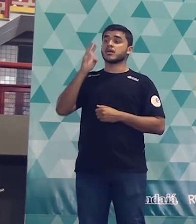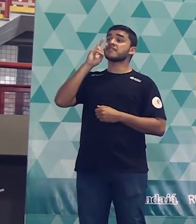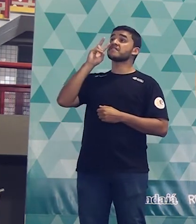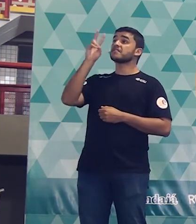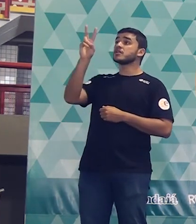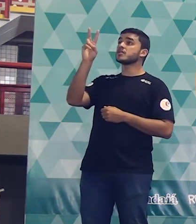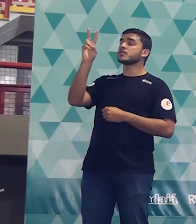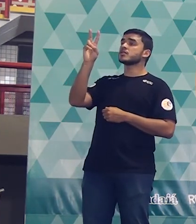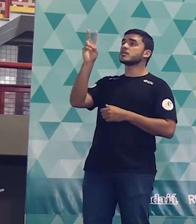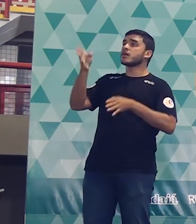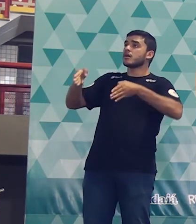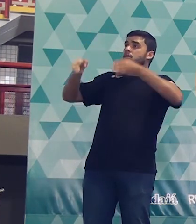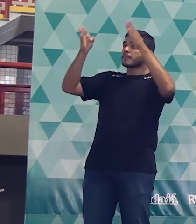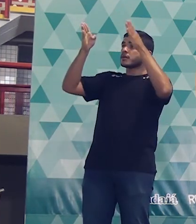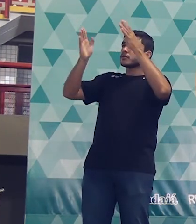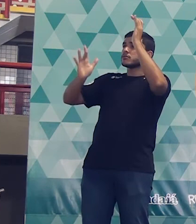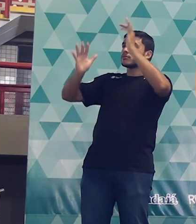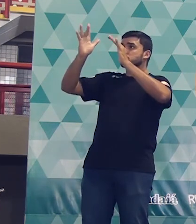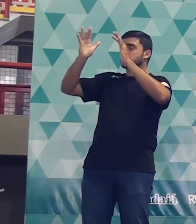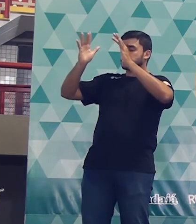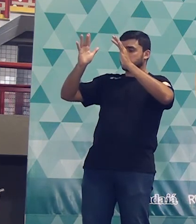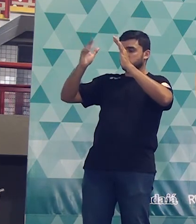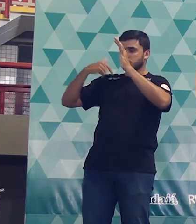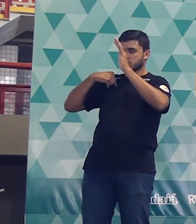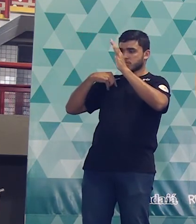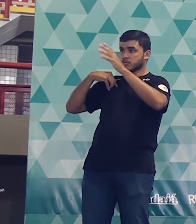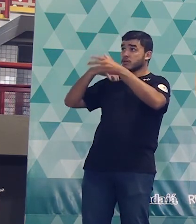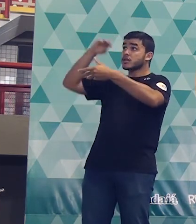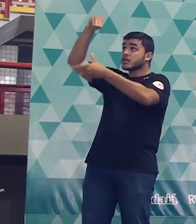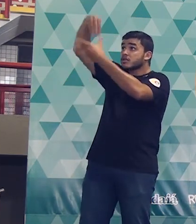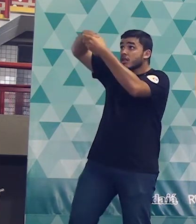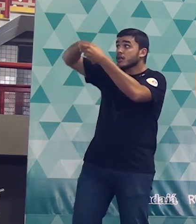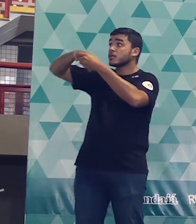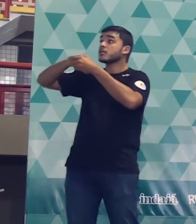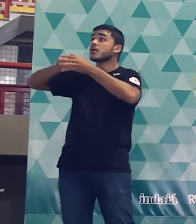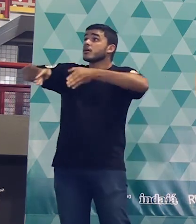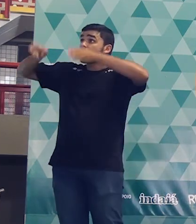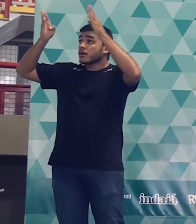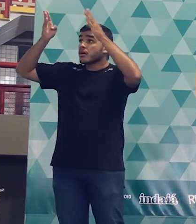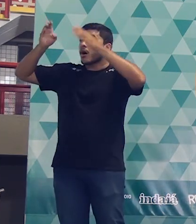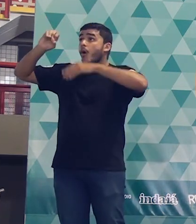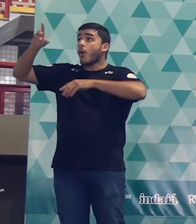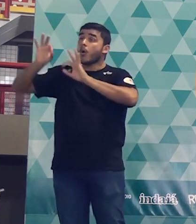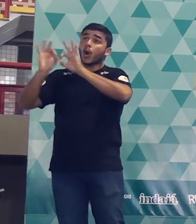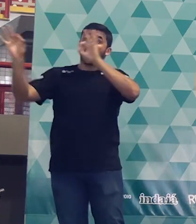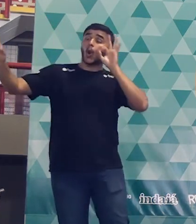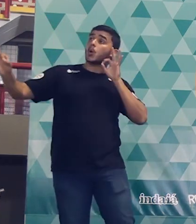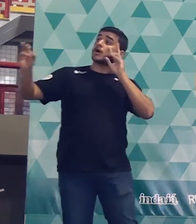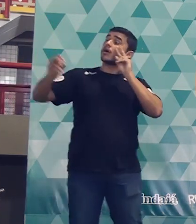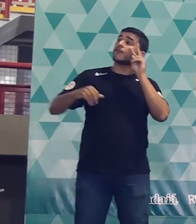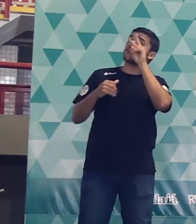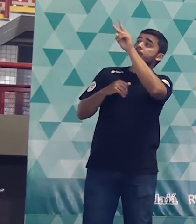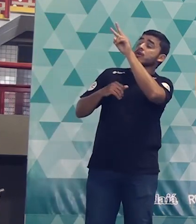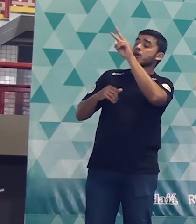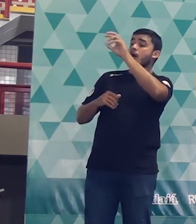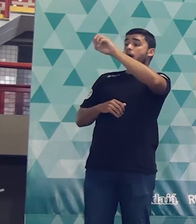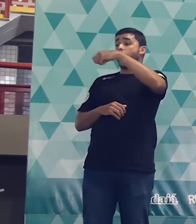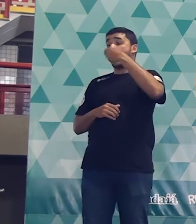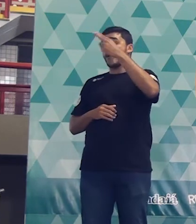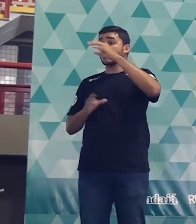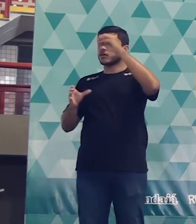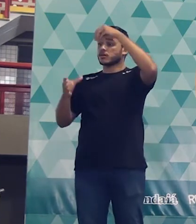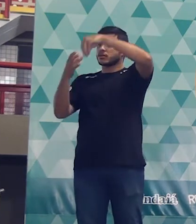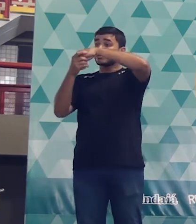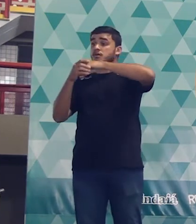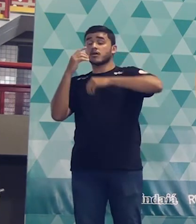prédio. Eu estava no prédio enquanto ele pegava fogo, eu estava em algum lugar vendo o prédio pegar fogo, ou eu estava no